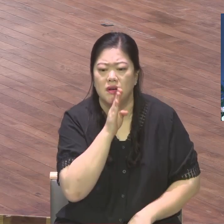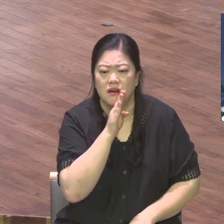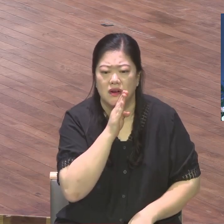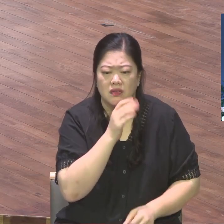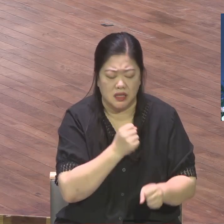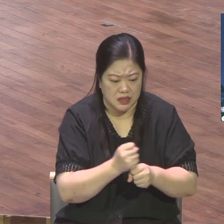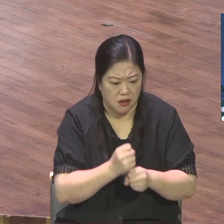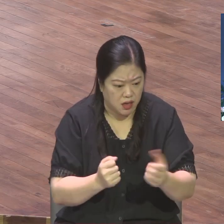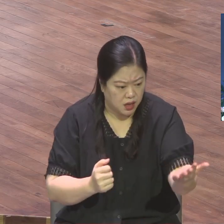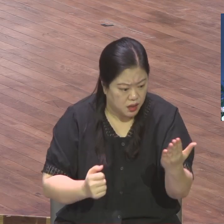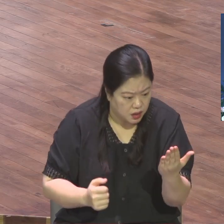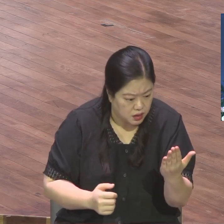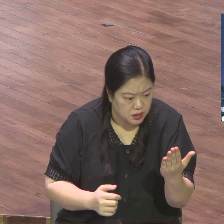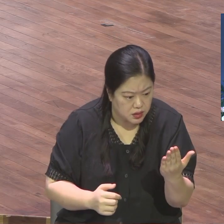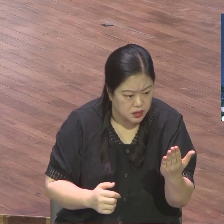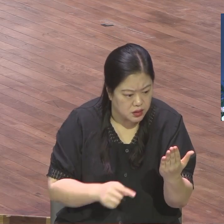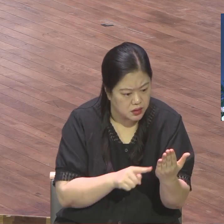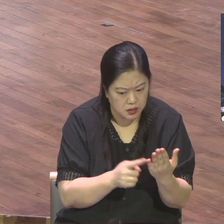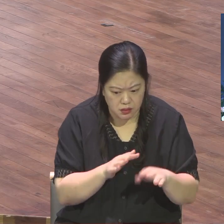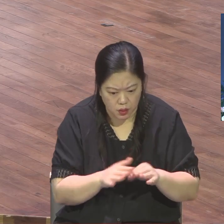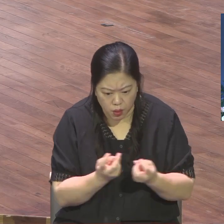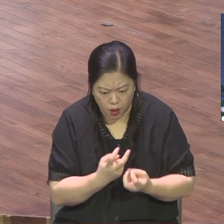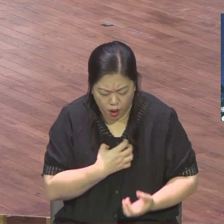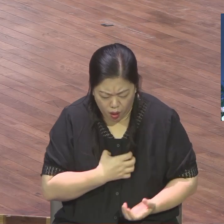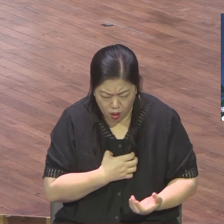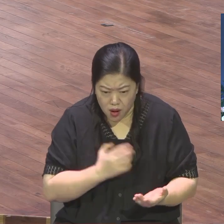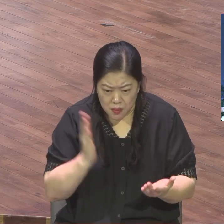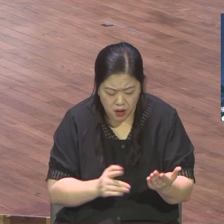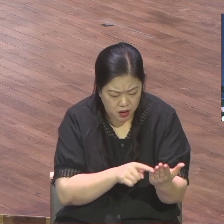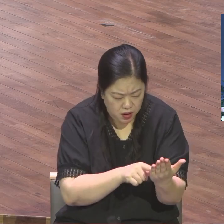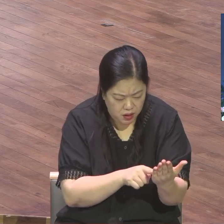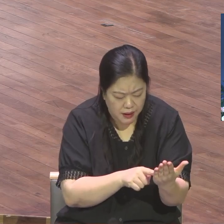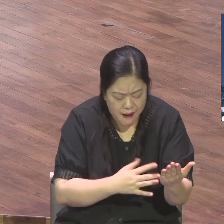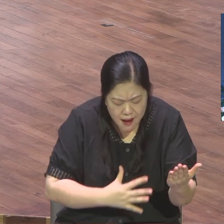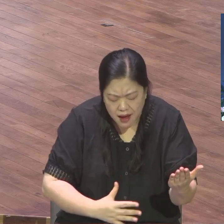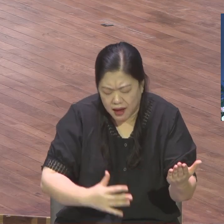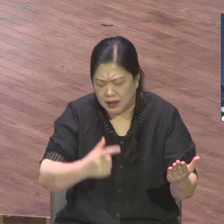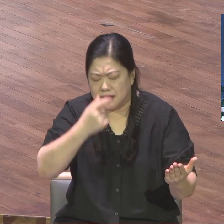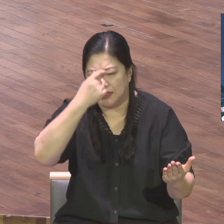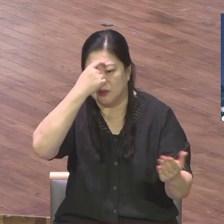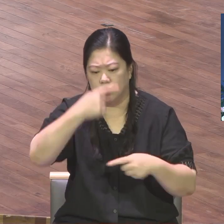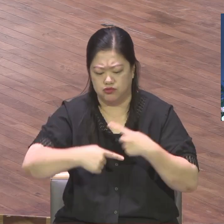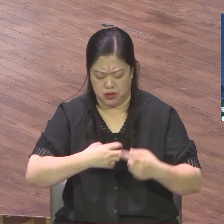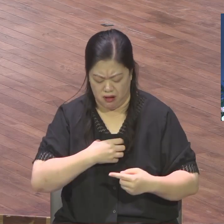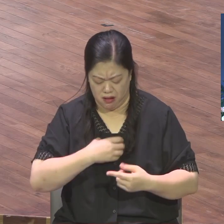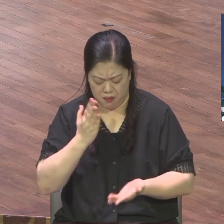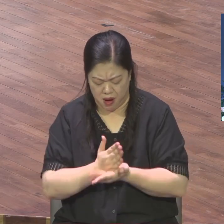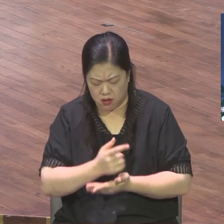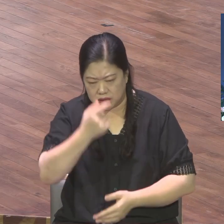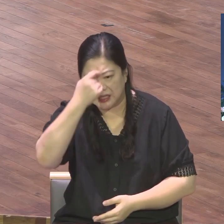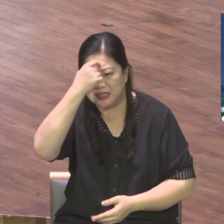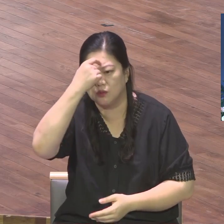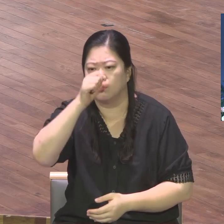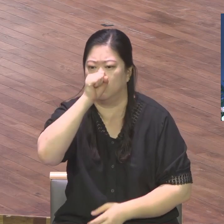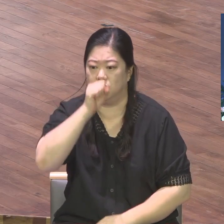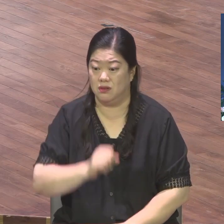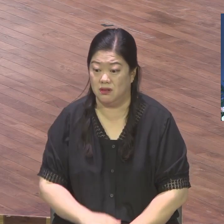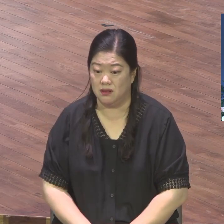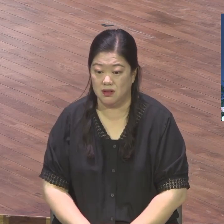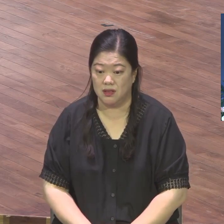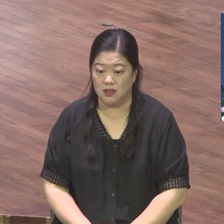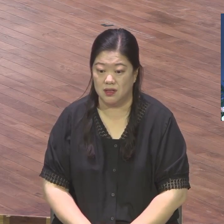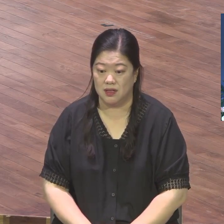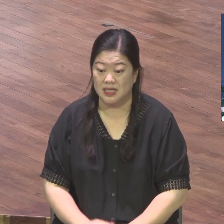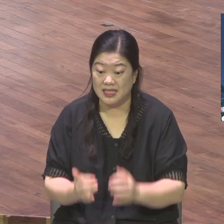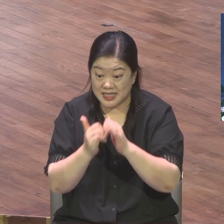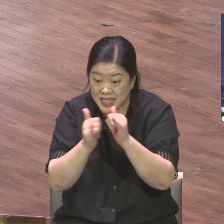하잖아요. 세상적인 수준이잖아요. 사람은요 같은 돌에 걸려 넘어진다는 속담이 있잖아요. 같은 돌에 넘어져. 같은 돌에